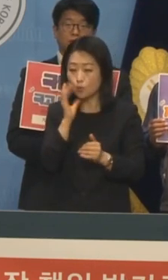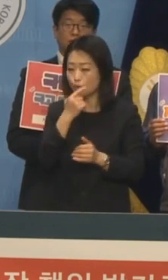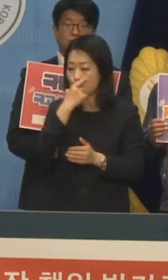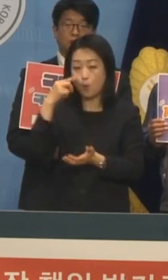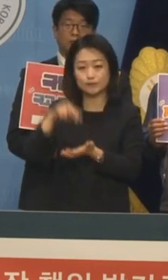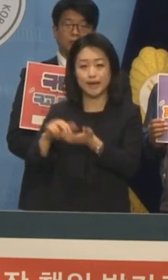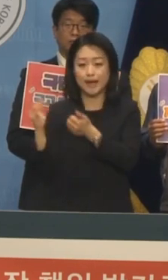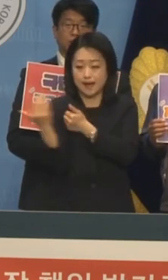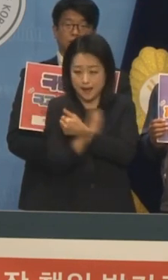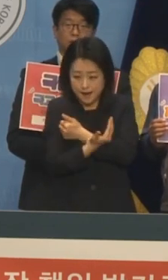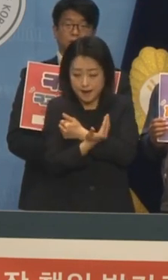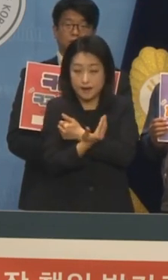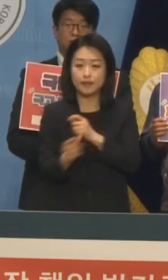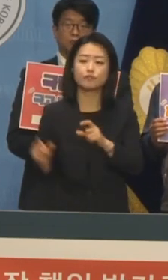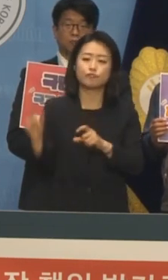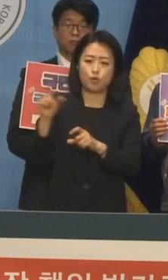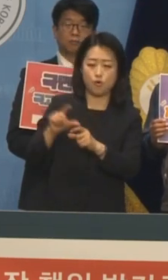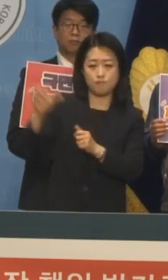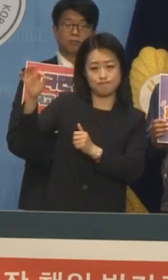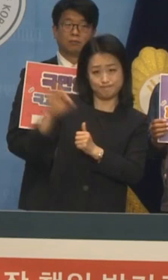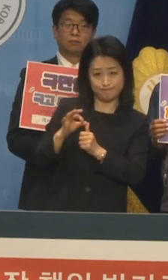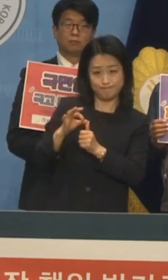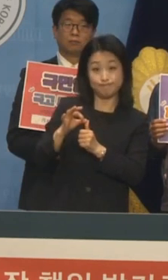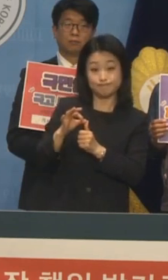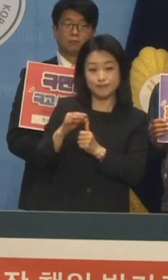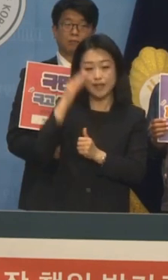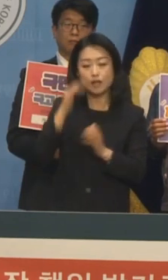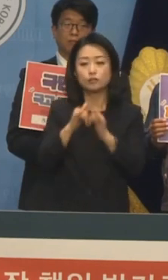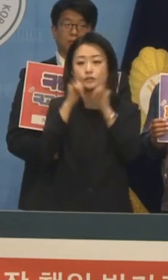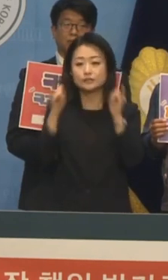수준을 조금이라도 더 높이고 장기적으로 우리